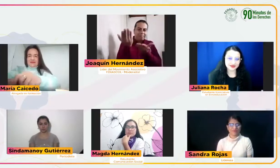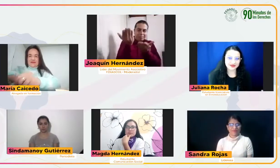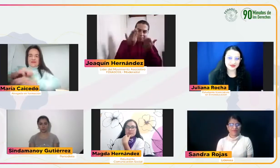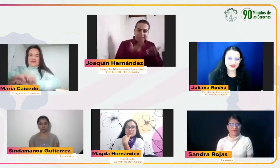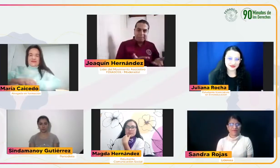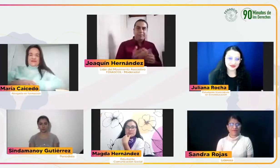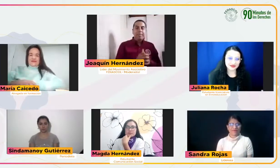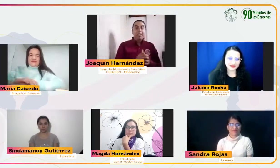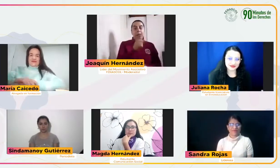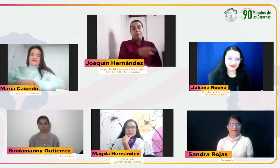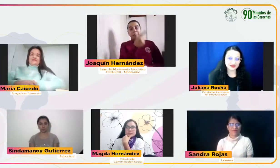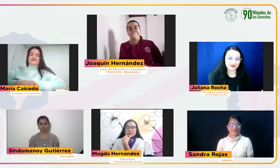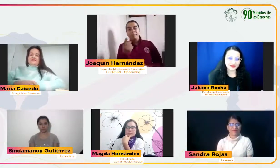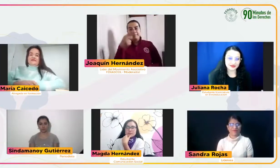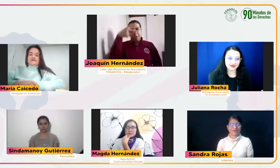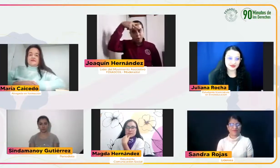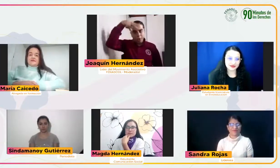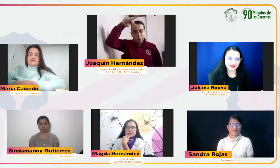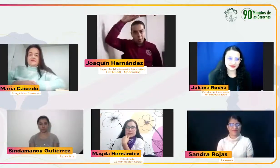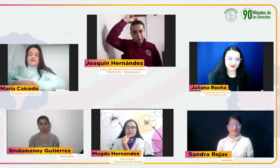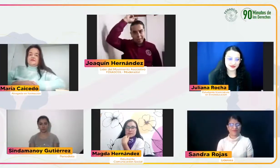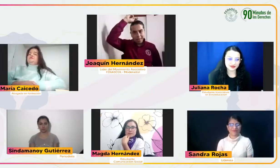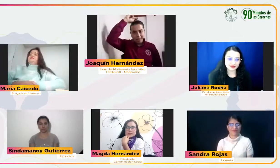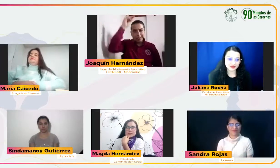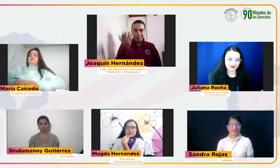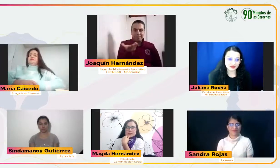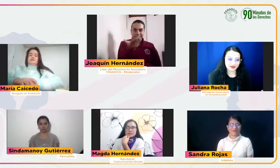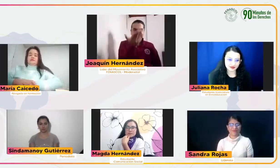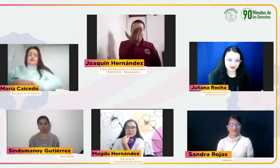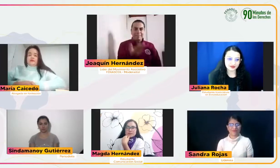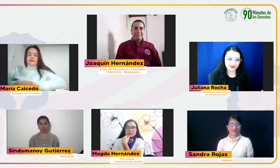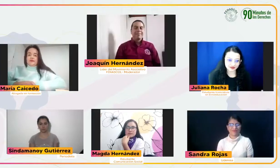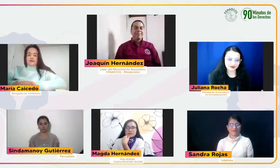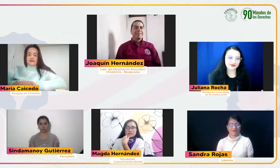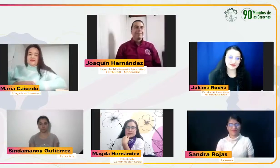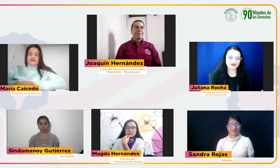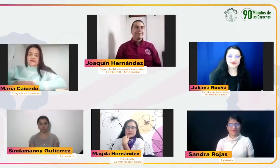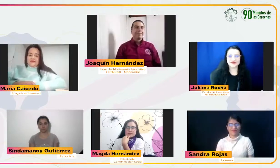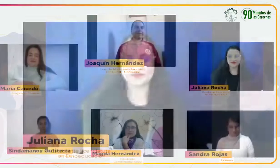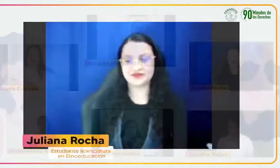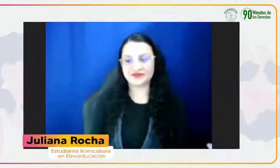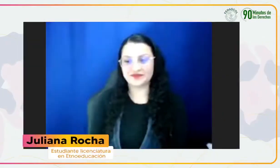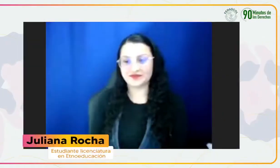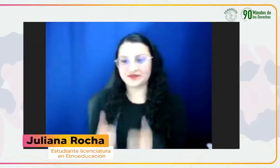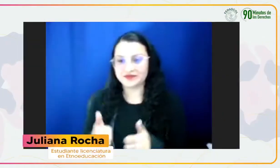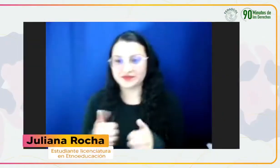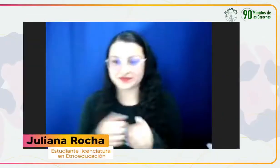Muchísimas gracias, María Cristina, y seas bien llegada a este espacio. Ahora démosle la seña a Juliana Rocha.